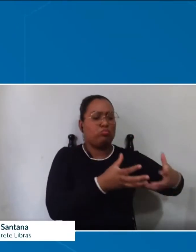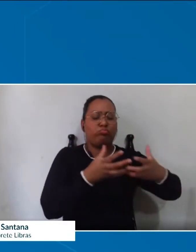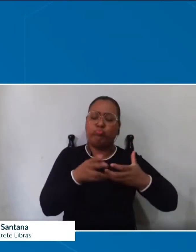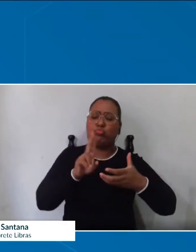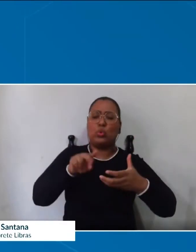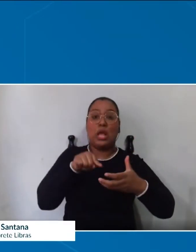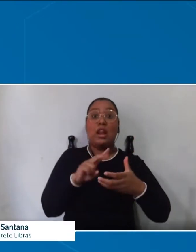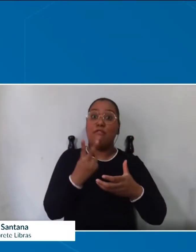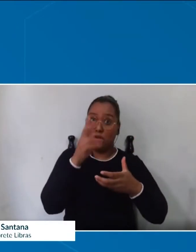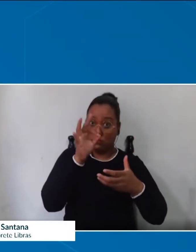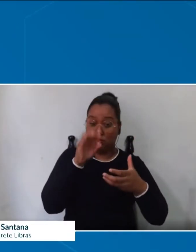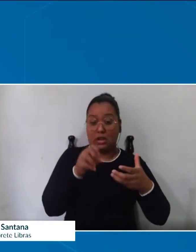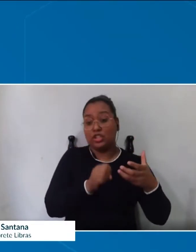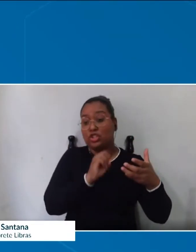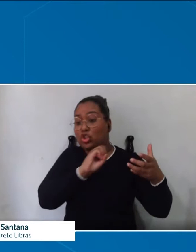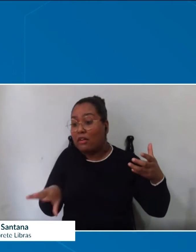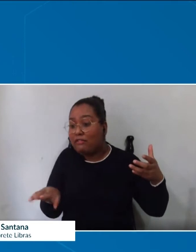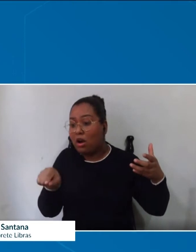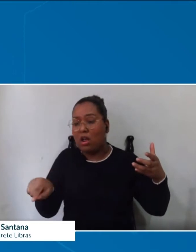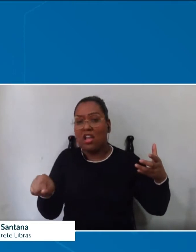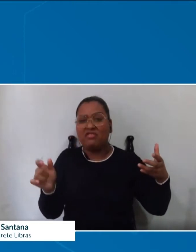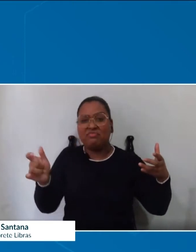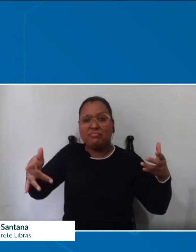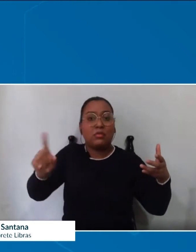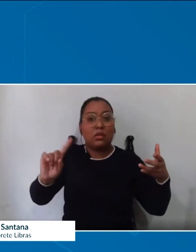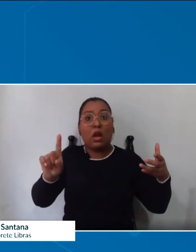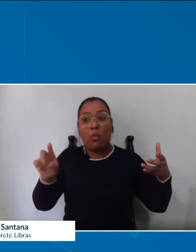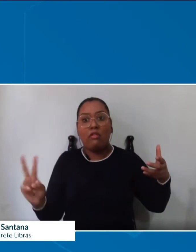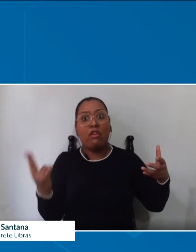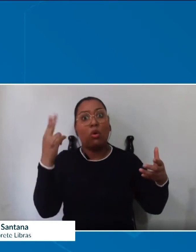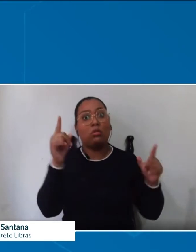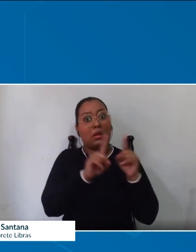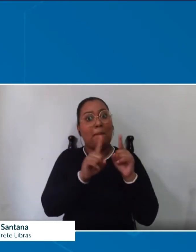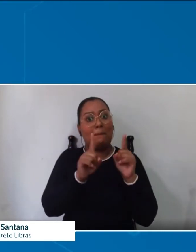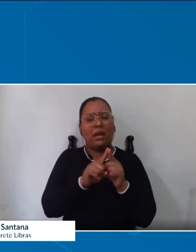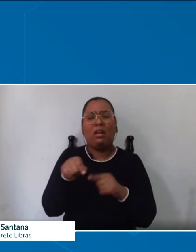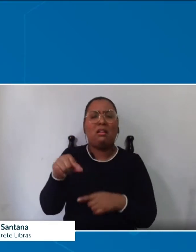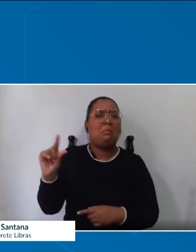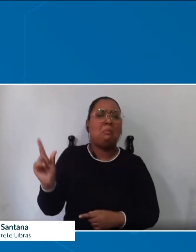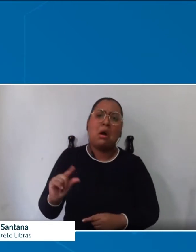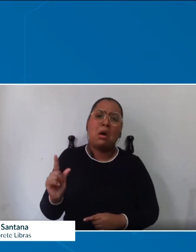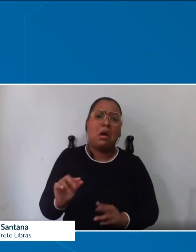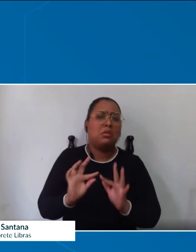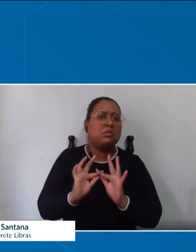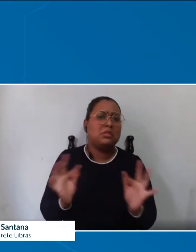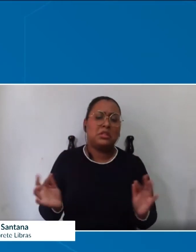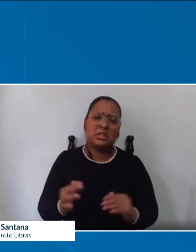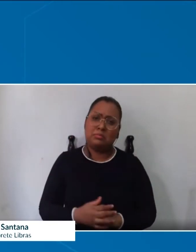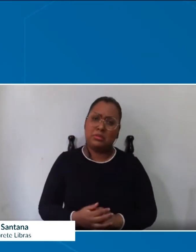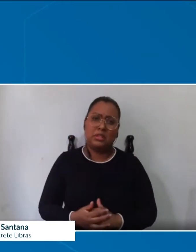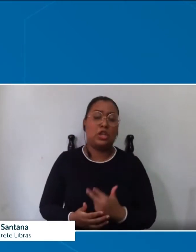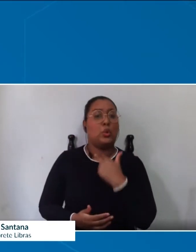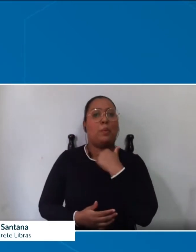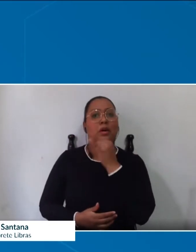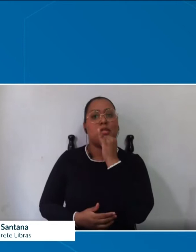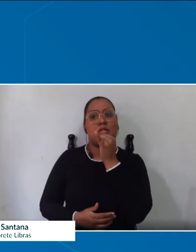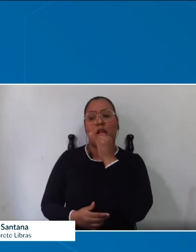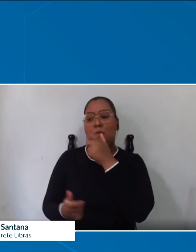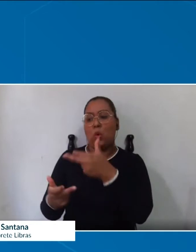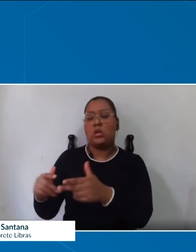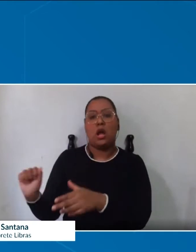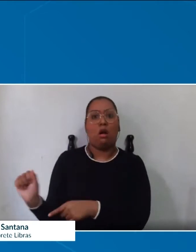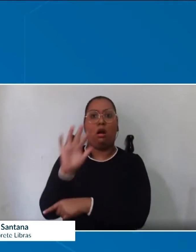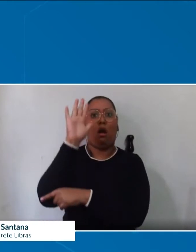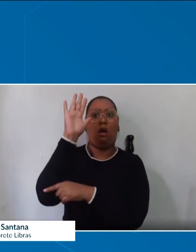dentro da universidade as coisas precisam ser feitas de forma muito barata, muito simples. A gente não pode fazer coisas muito caras,